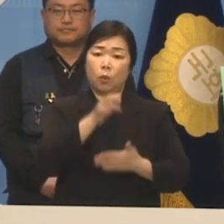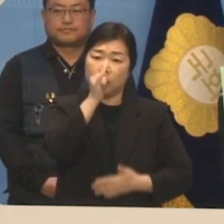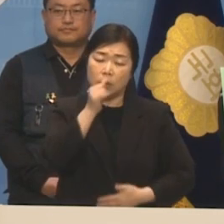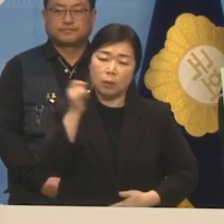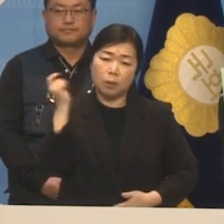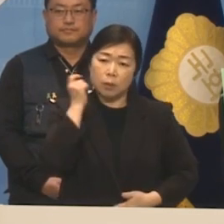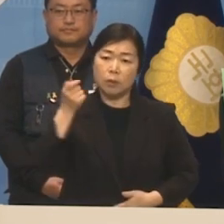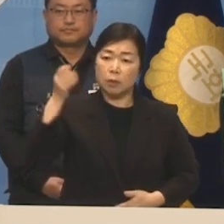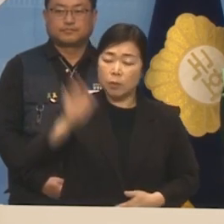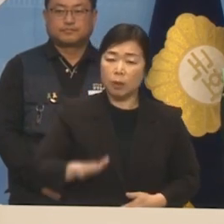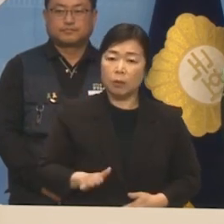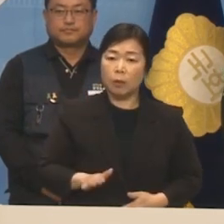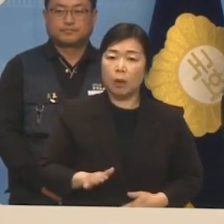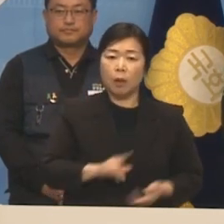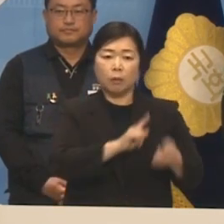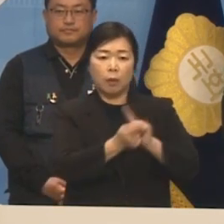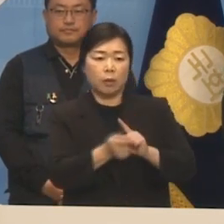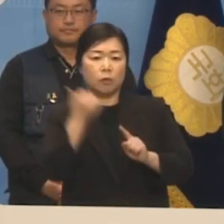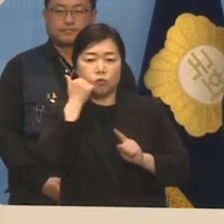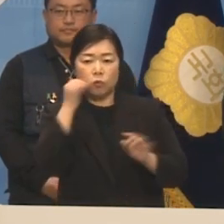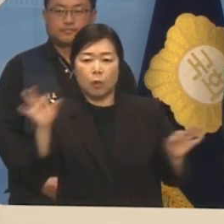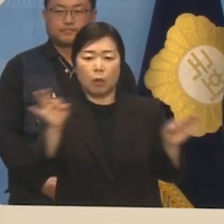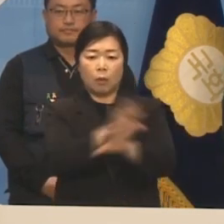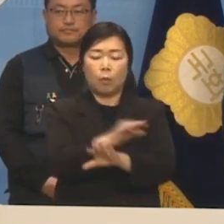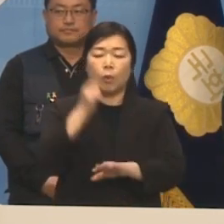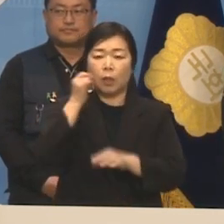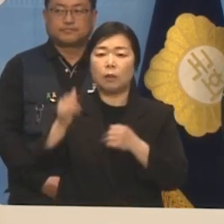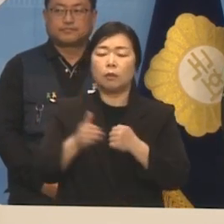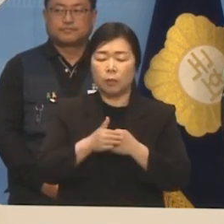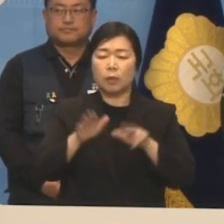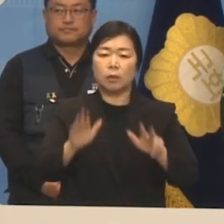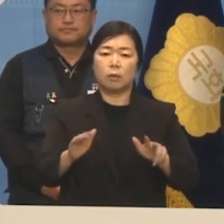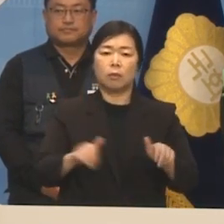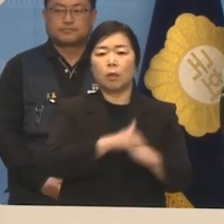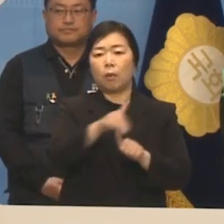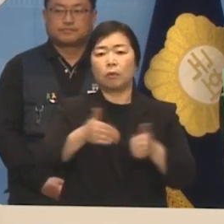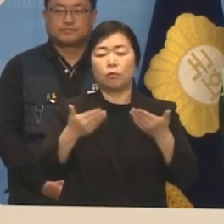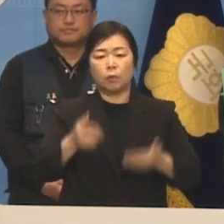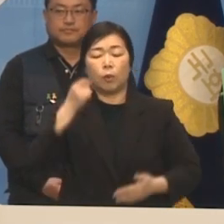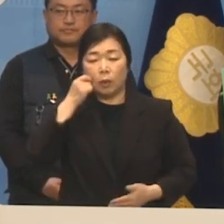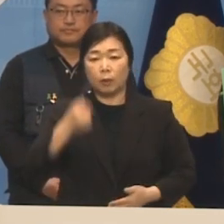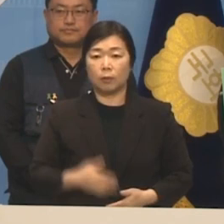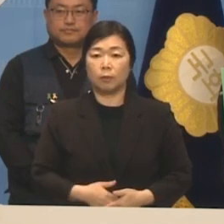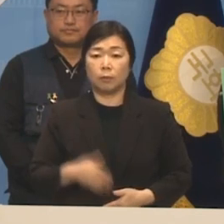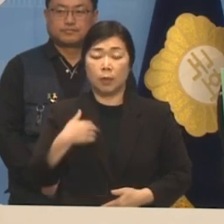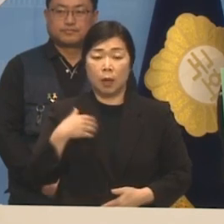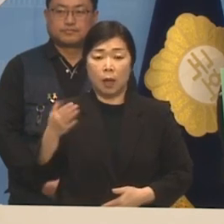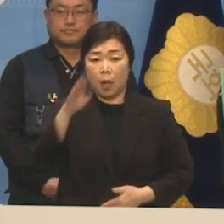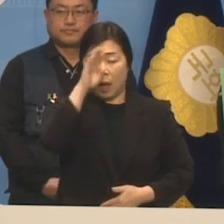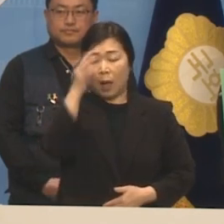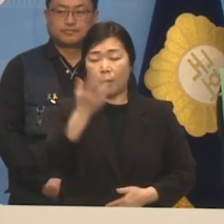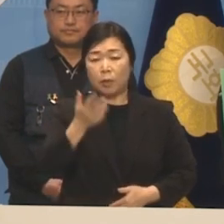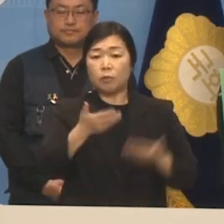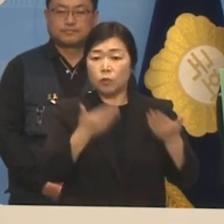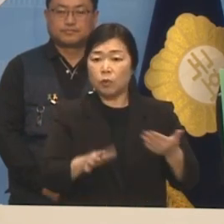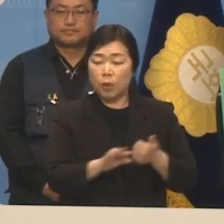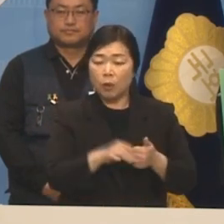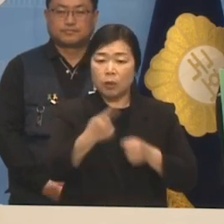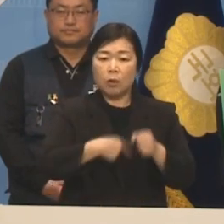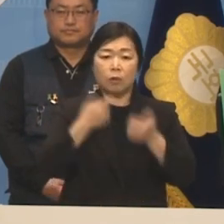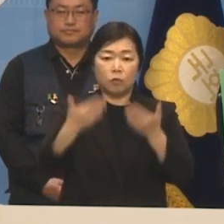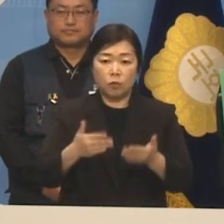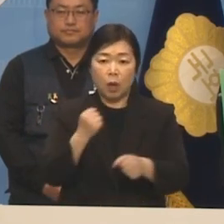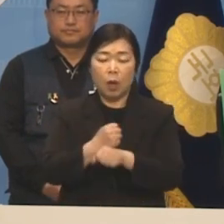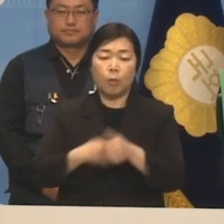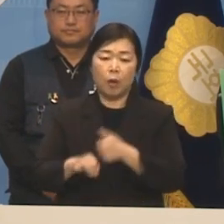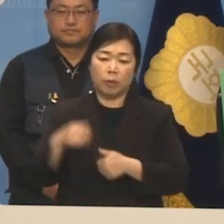해도 대체 인력을 구하지 못하는 게 현실입니다. 내가 아파서 쉬면, 내가 연차휴가를 가면